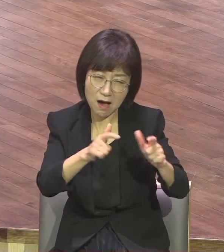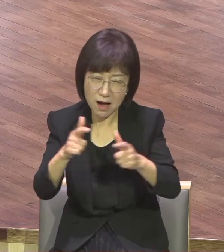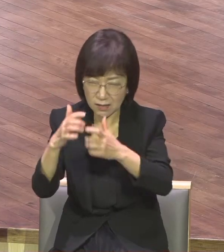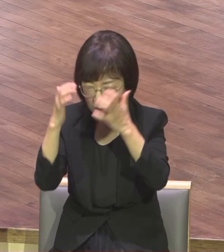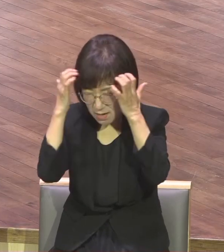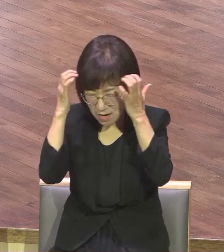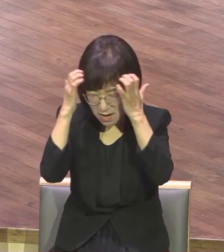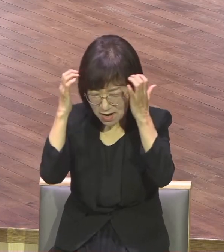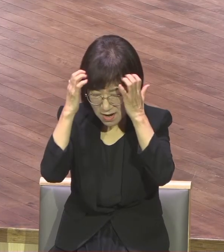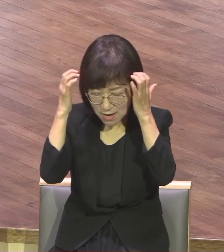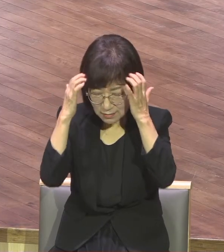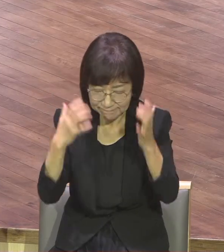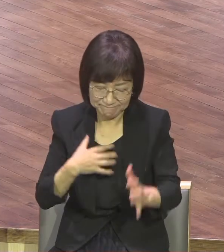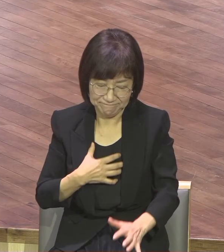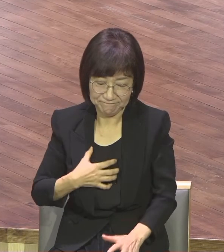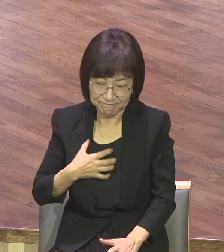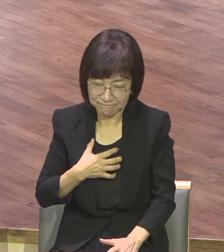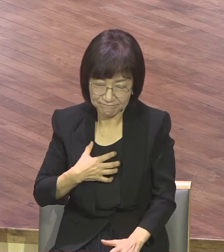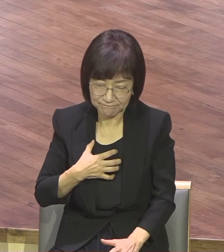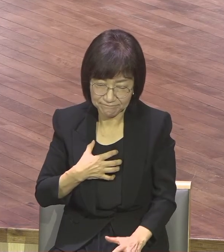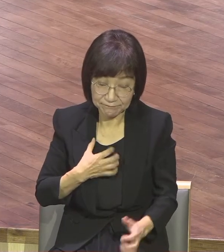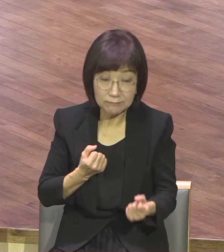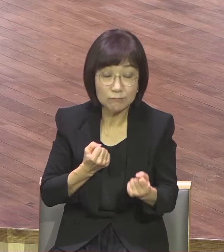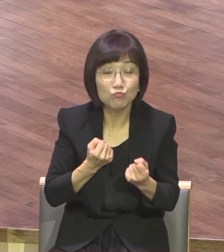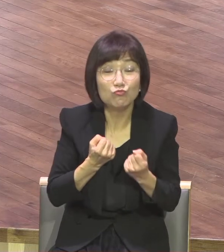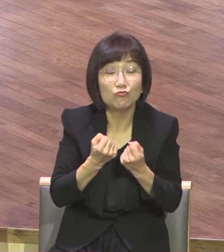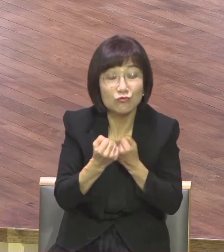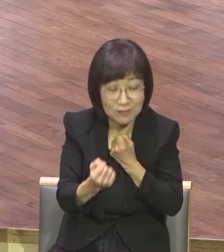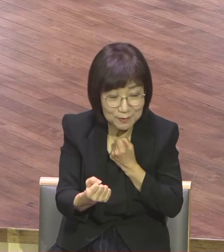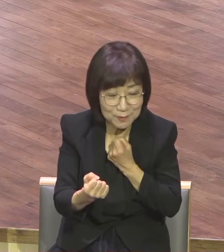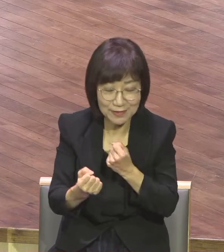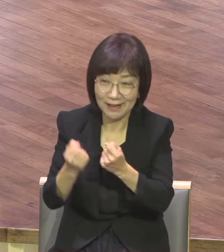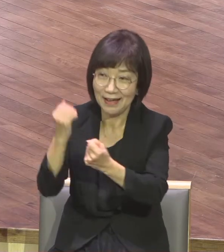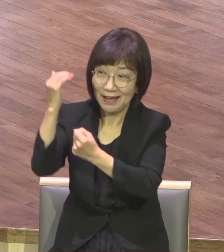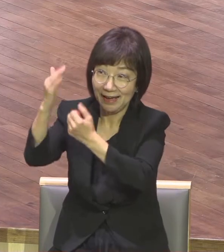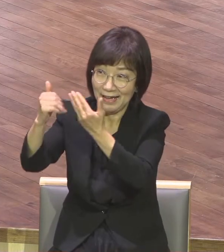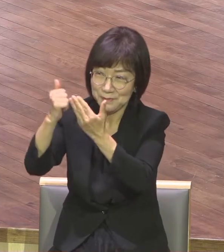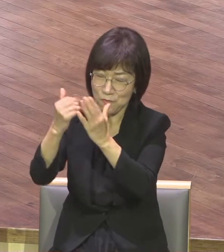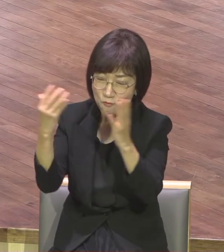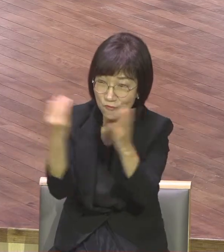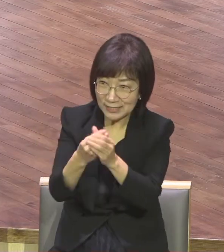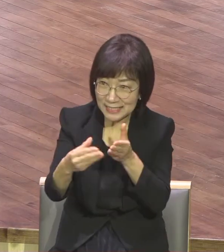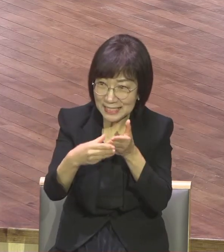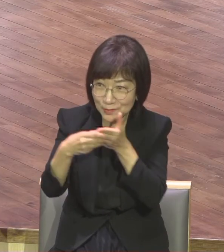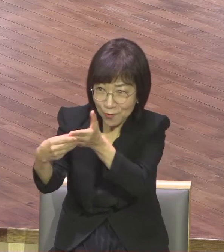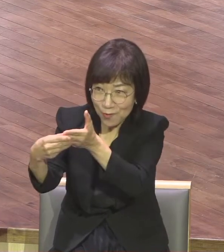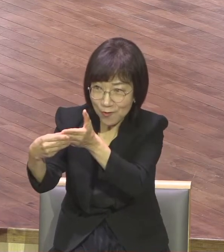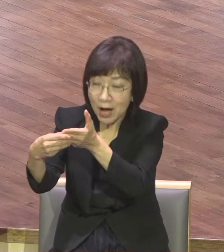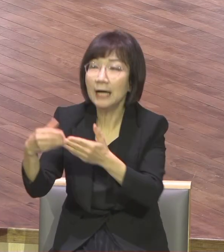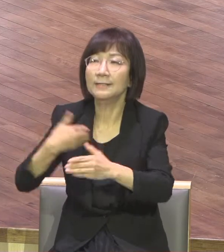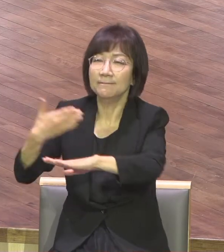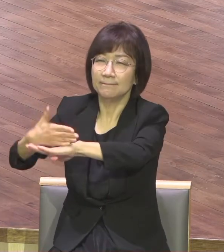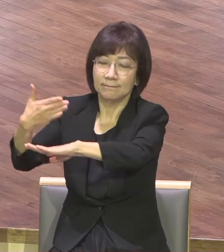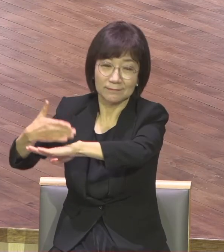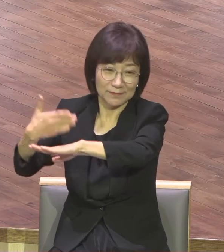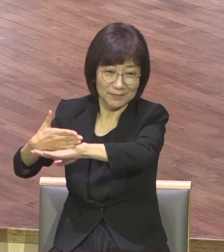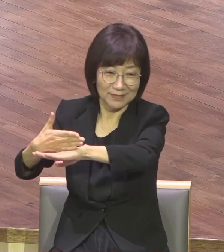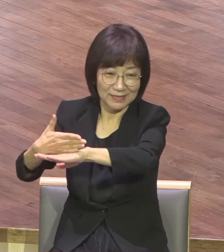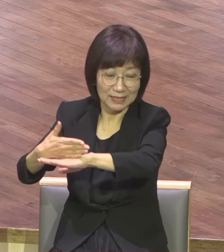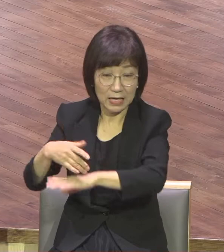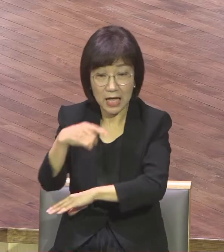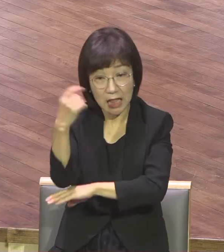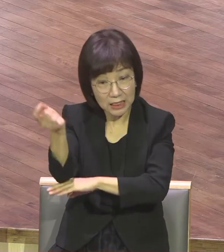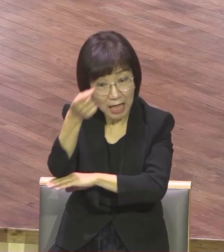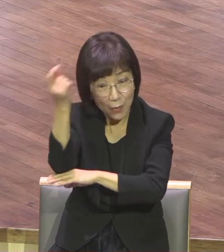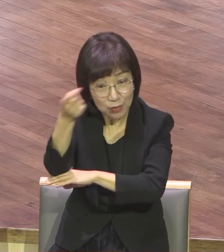환난 속에서도 자신의 삶을 완벽하게 인도하신 하나님께 감사드린 시예요. 다윗이 어떤